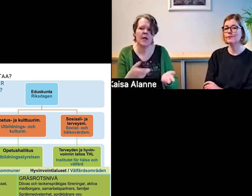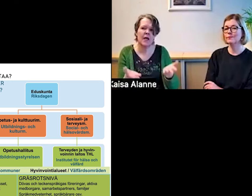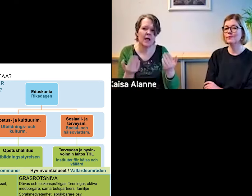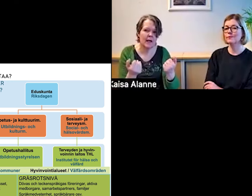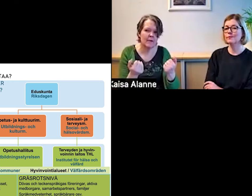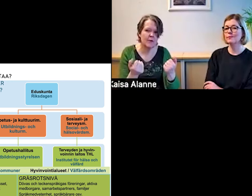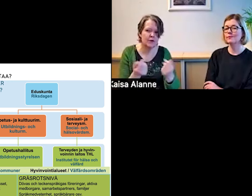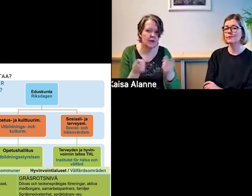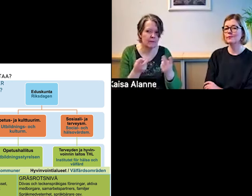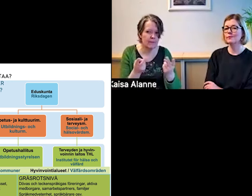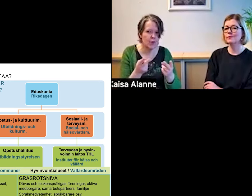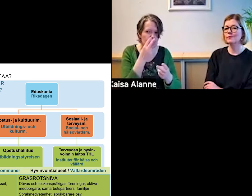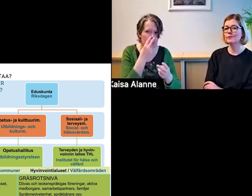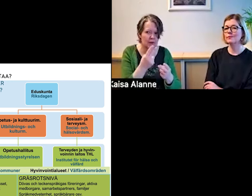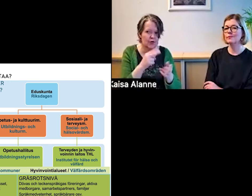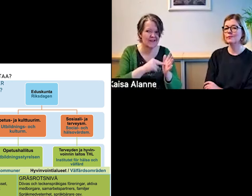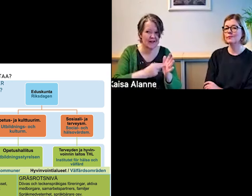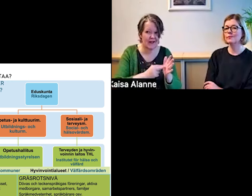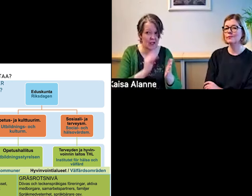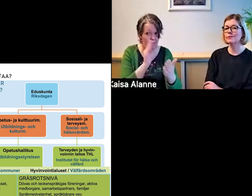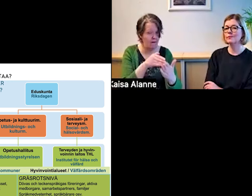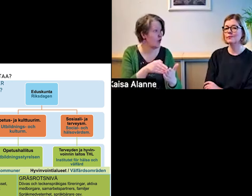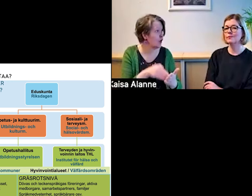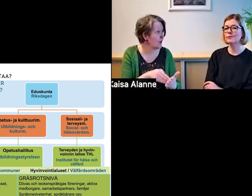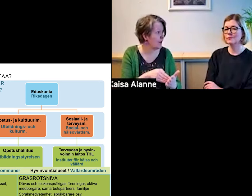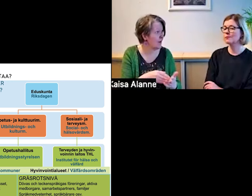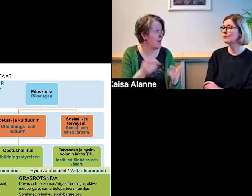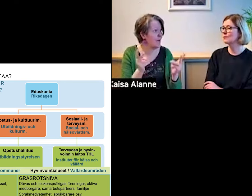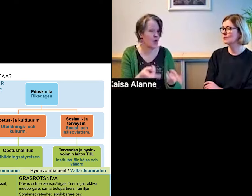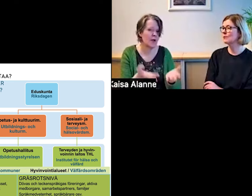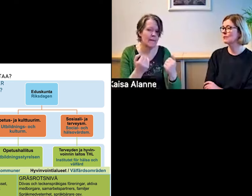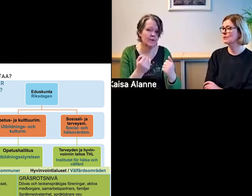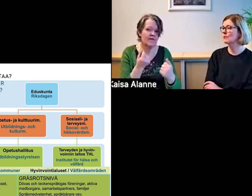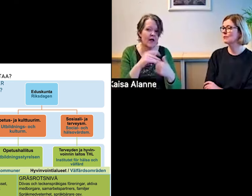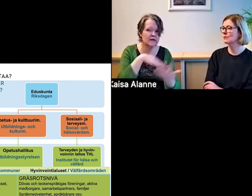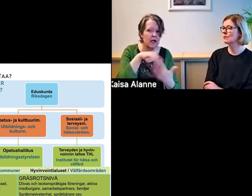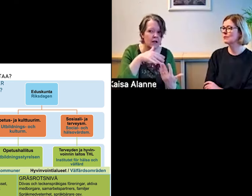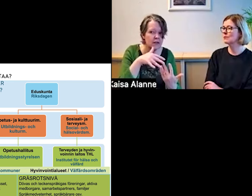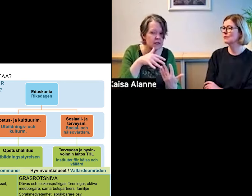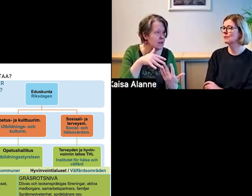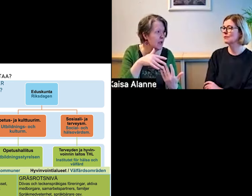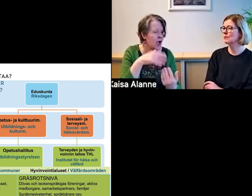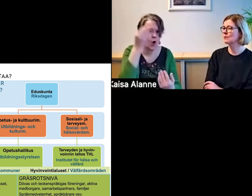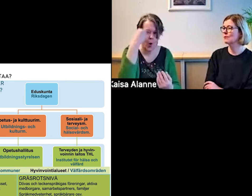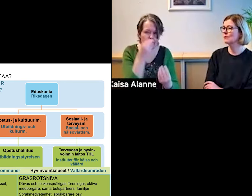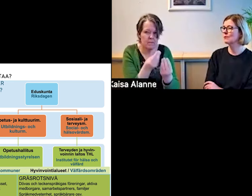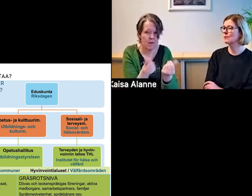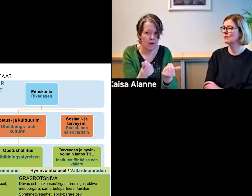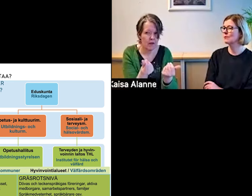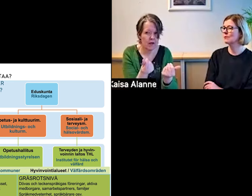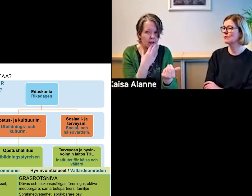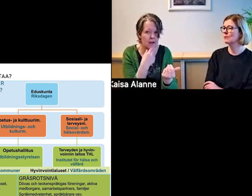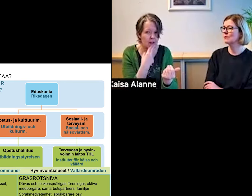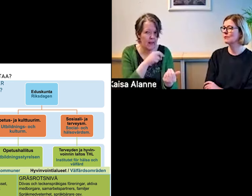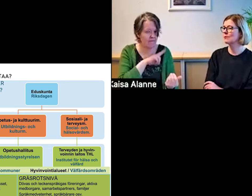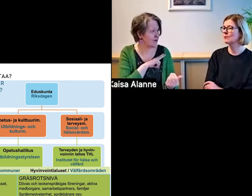eteenpäin? Eli, ja sitten nämä palvelut, eli, ja meidän strategiset tavoitteet, että se,